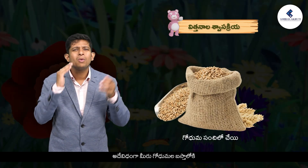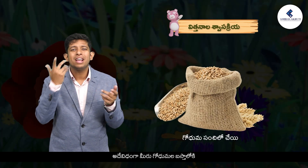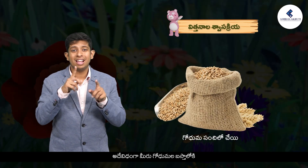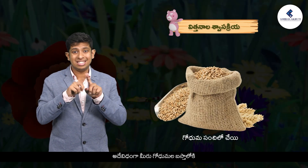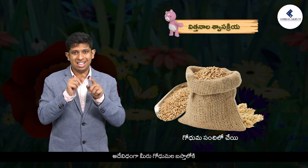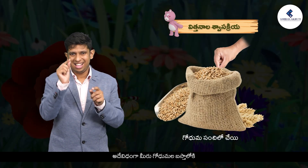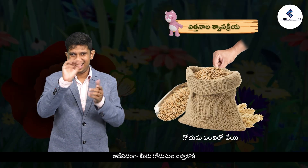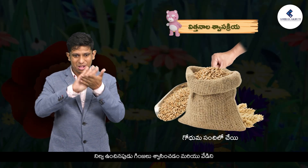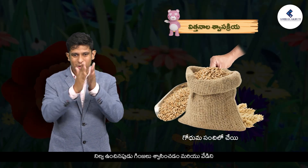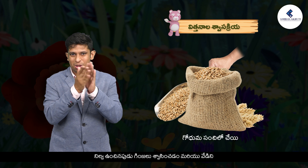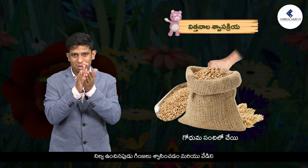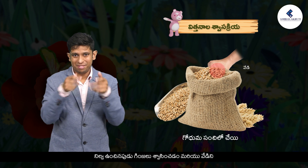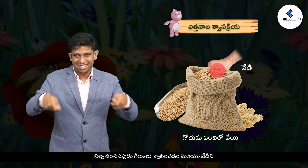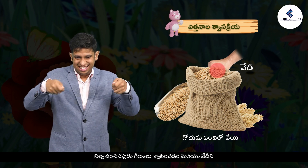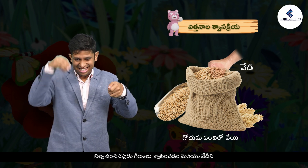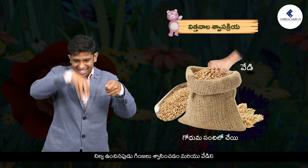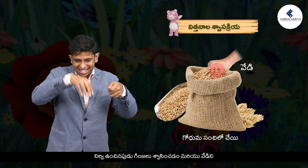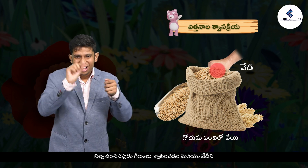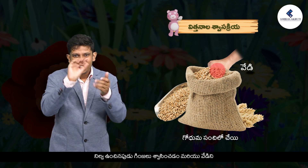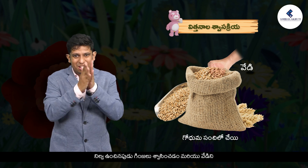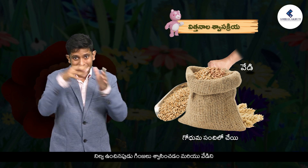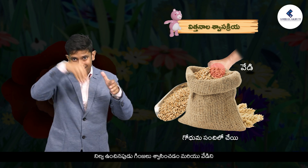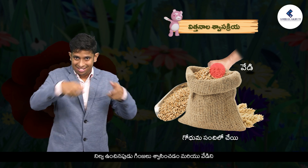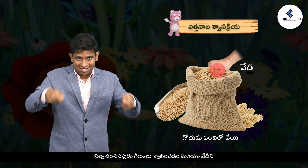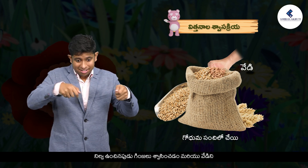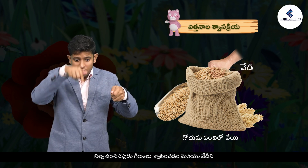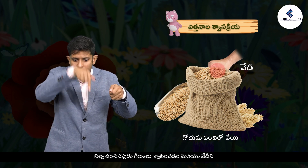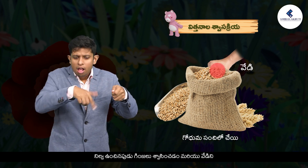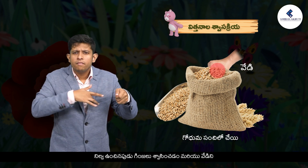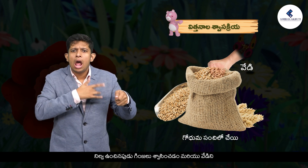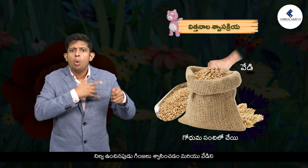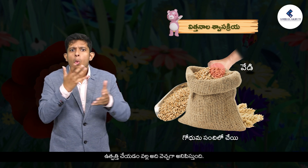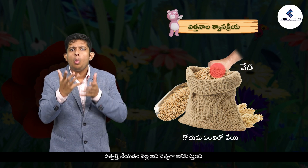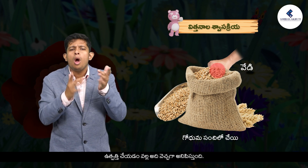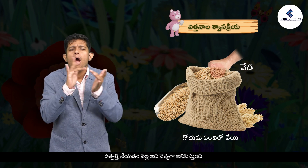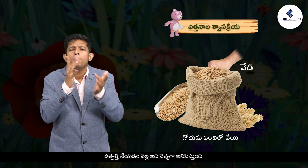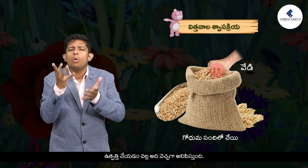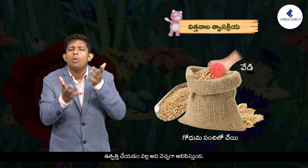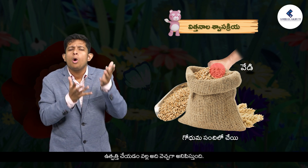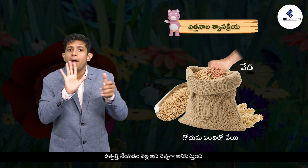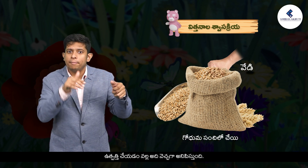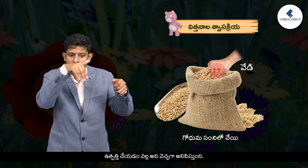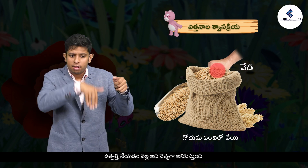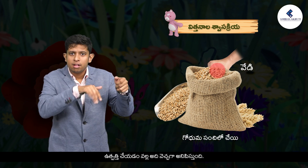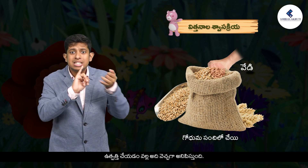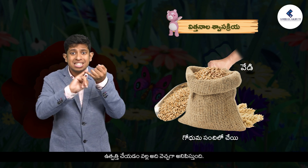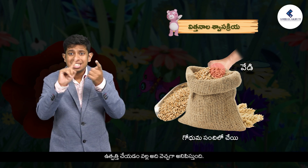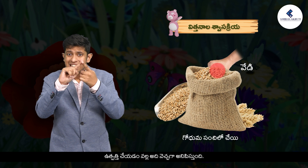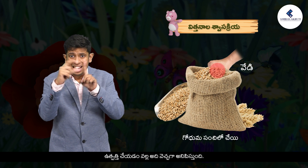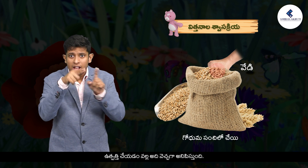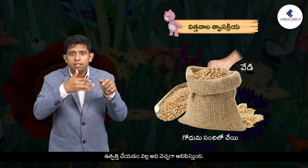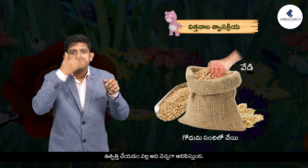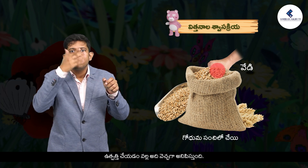గోధుమల బస్తాలోకి నిల్వ ఉంచినప్పుడు గింజలు శ్వాసించడం మరియు వేడిని ఉత్పత్తి చేయడం వల్ల అది